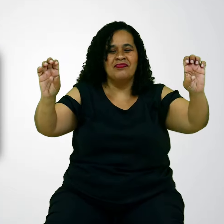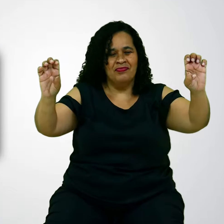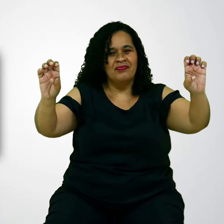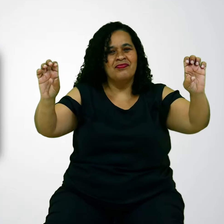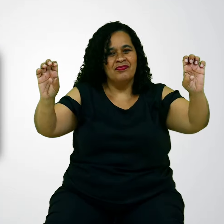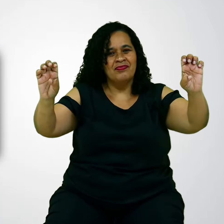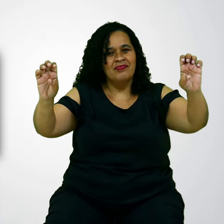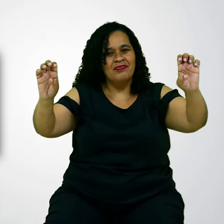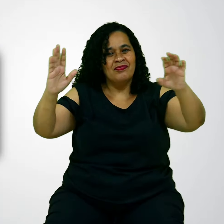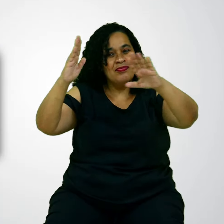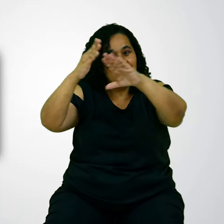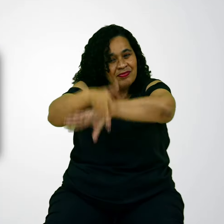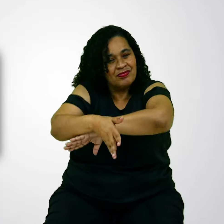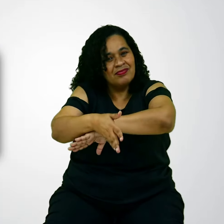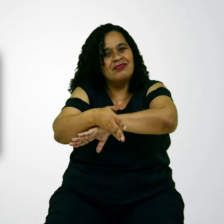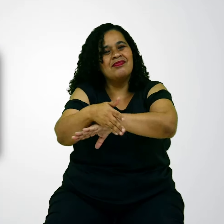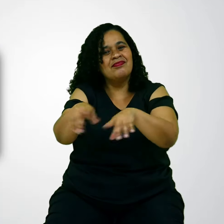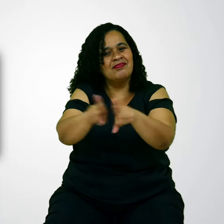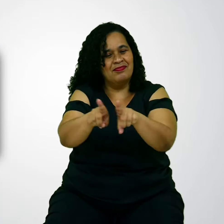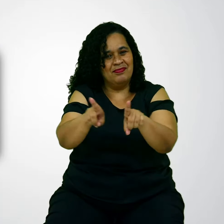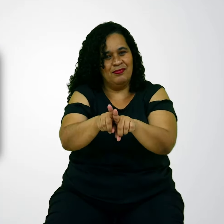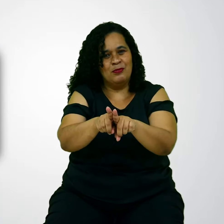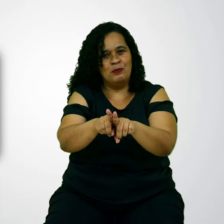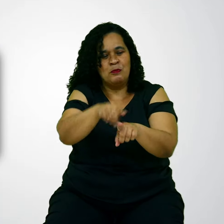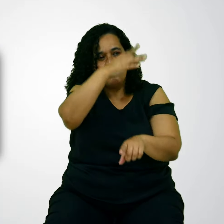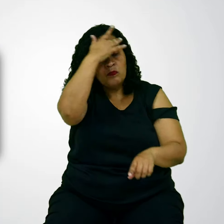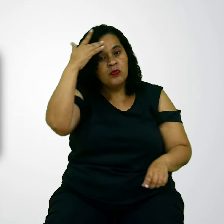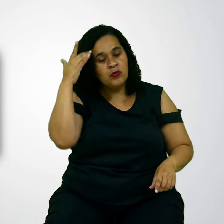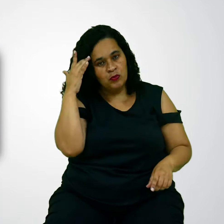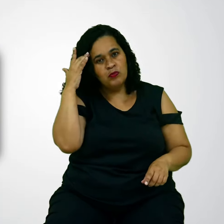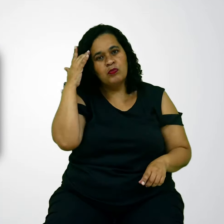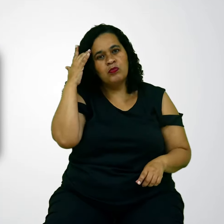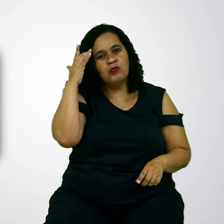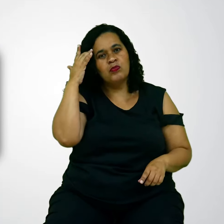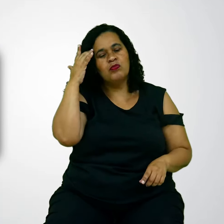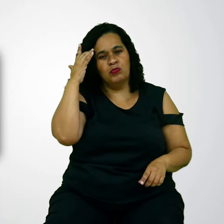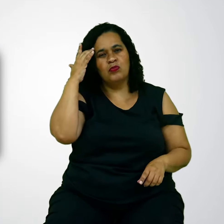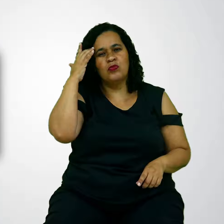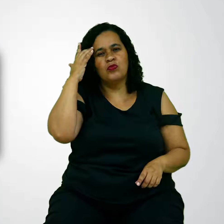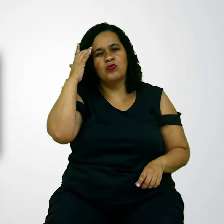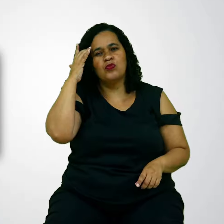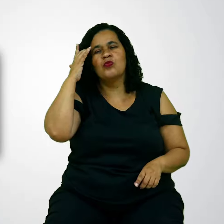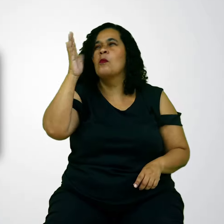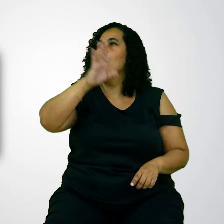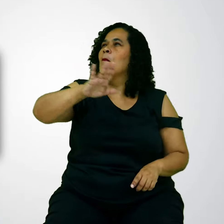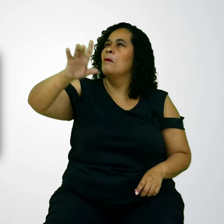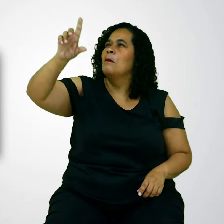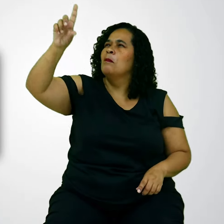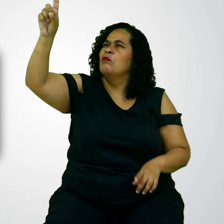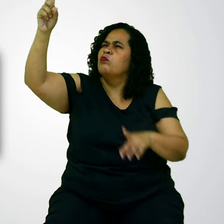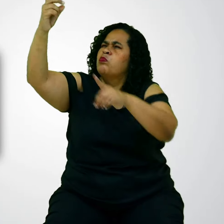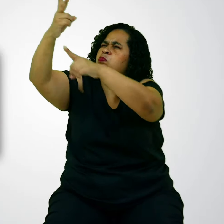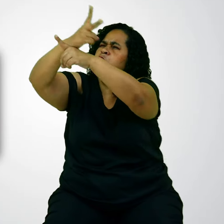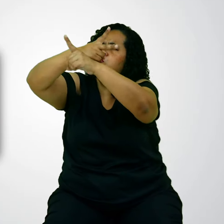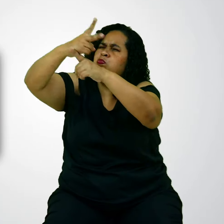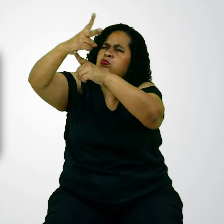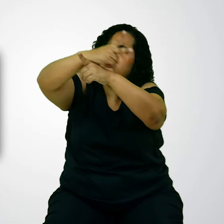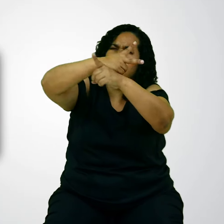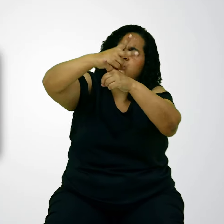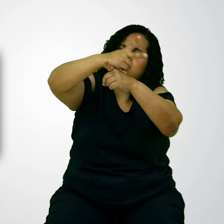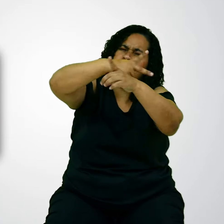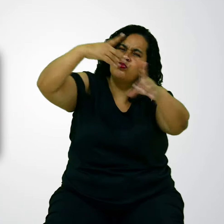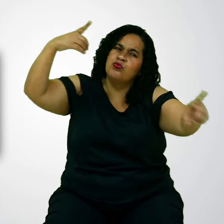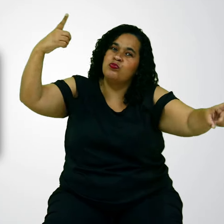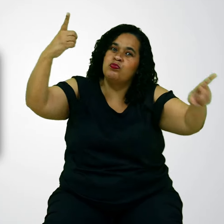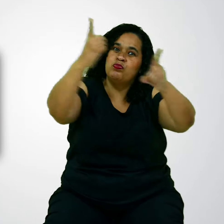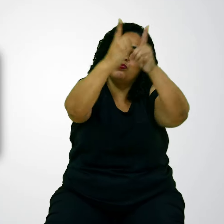comunitária. Então, esse cidadão que foi lá, que foi alcançado, que foi caçado e encontrado, e é trazido de volta